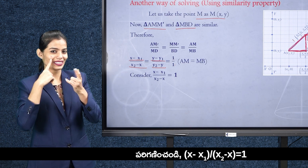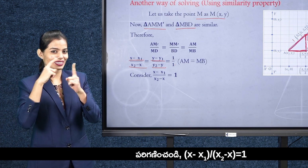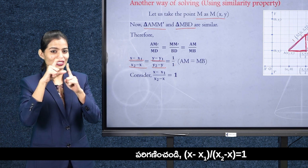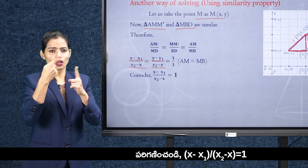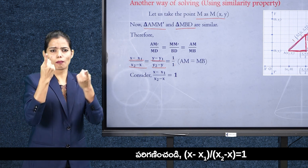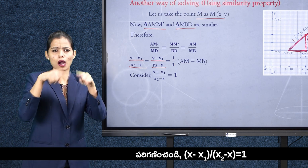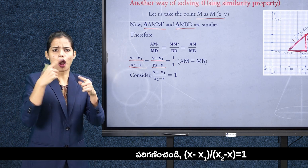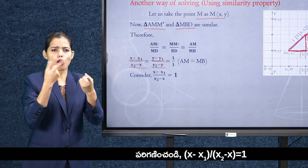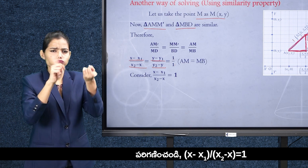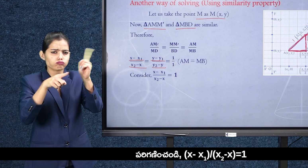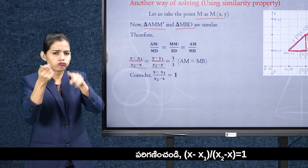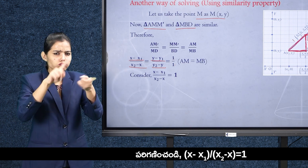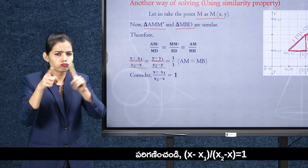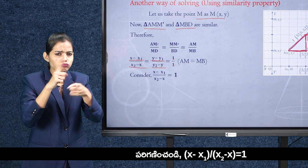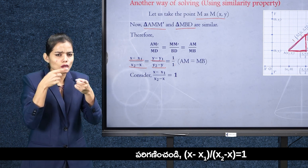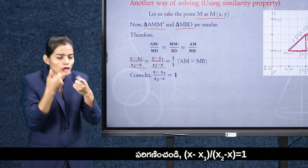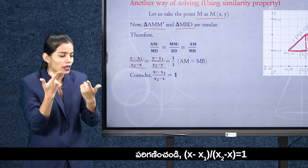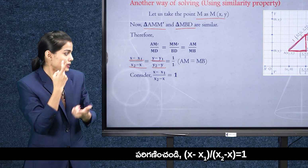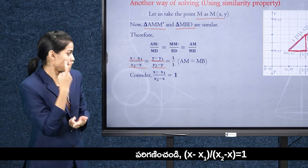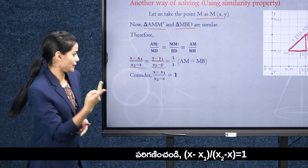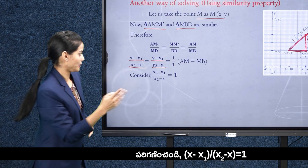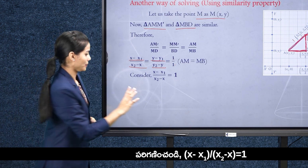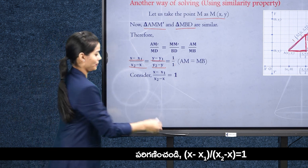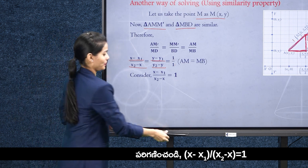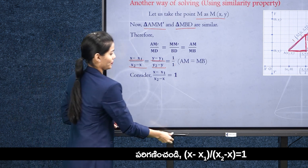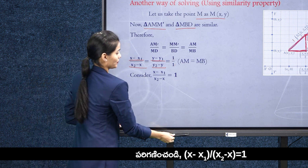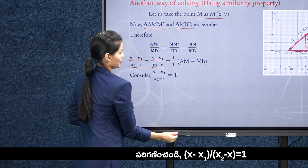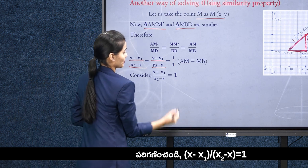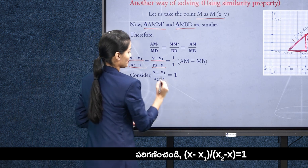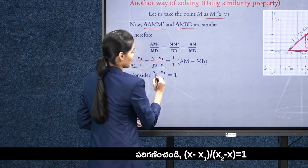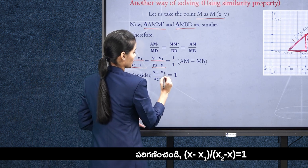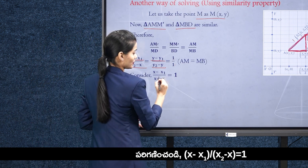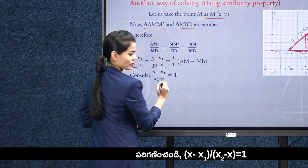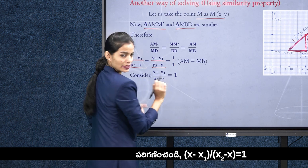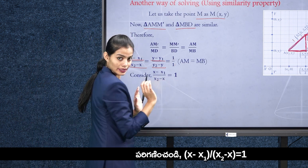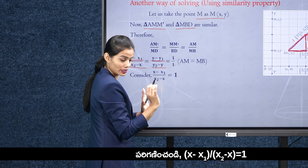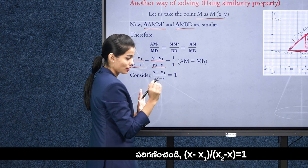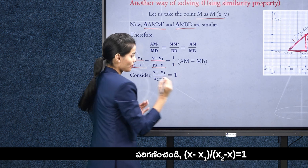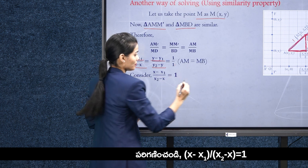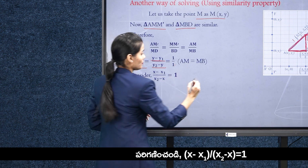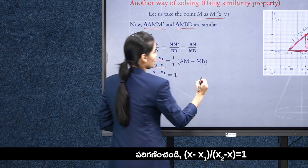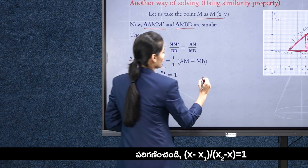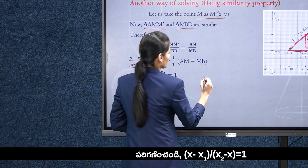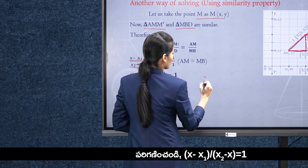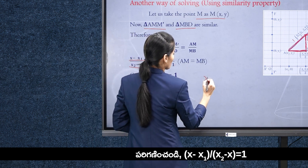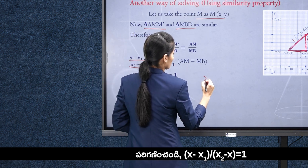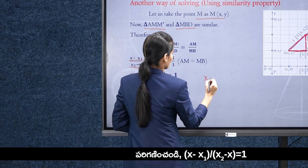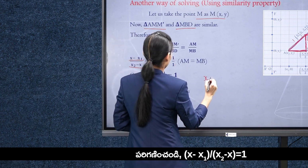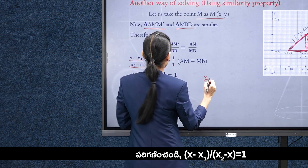పరిగణించండి x మైనస్ x1 బై x2 మైనస్ x ఈజ్ ఈక్వల్ టు 1.